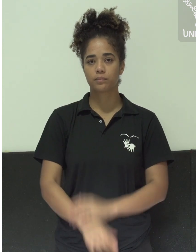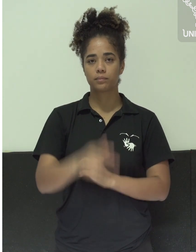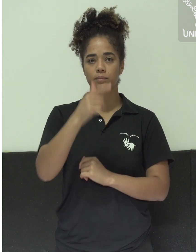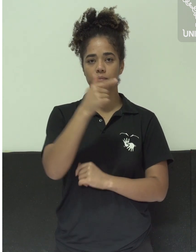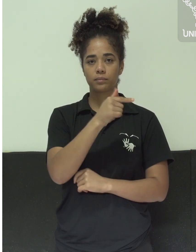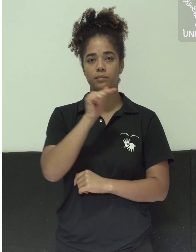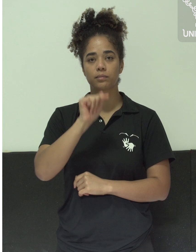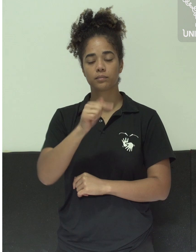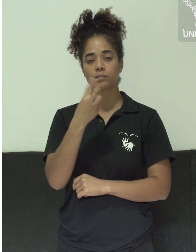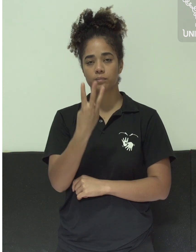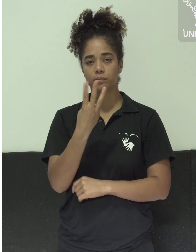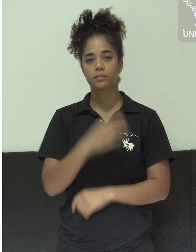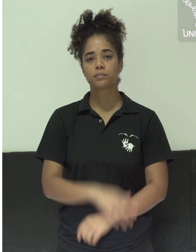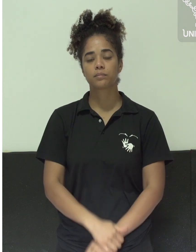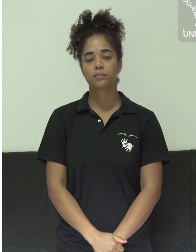7.3.